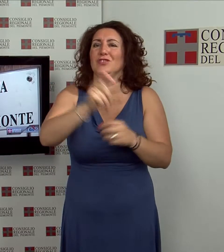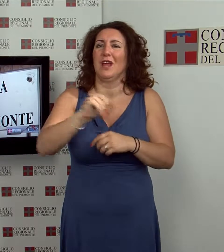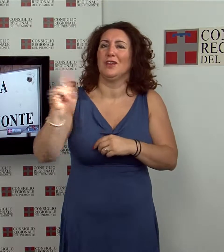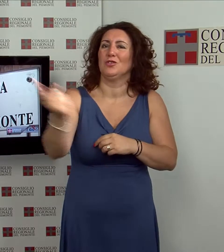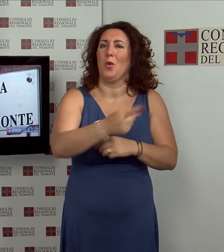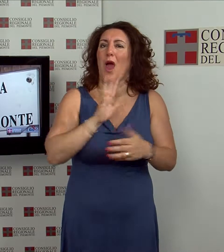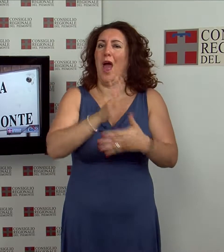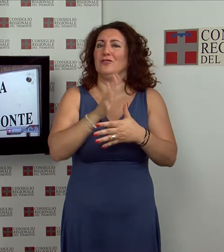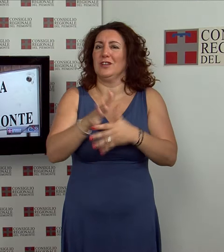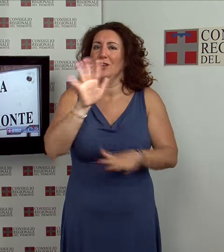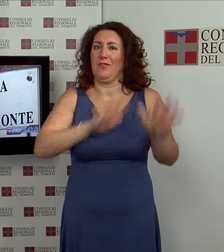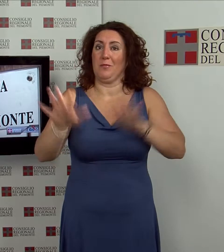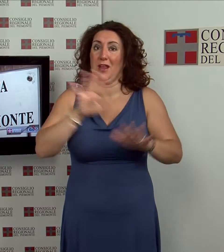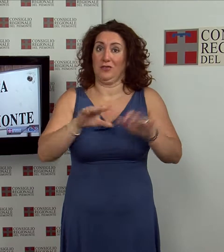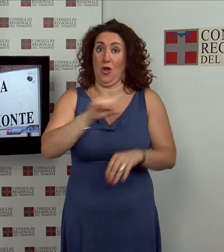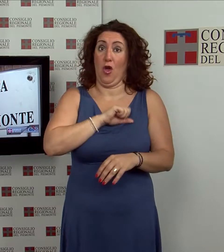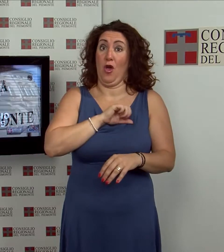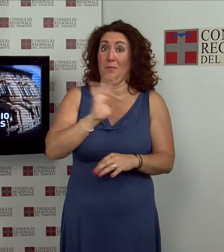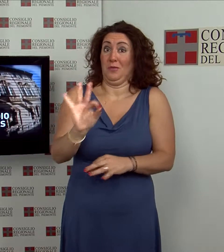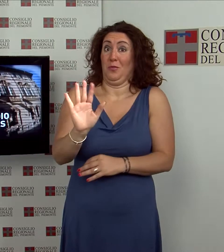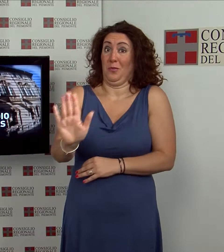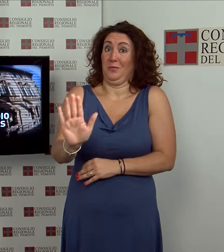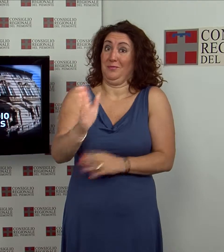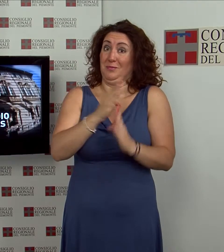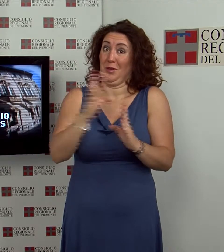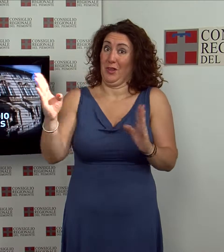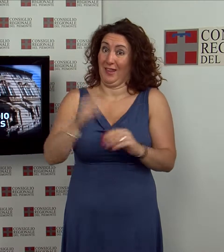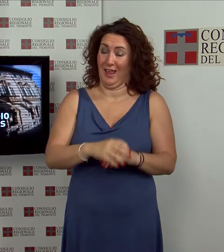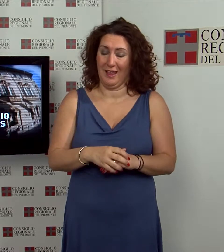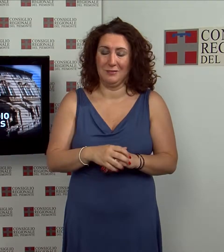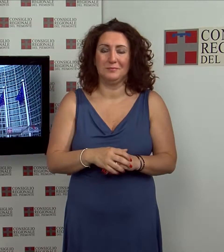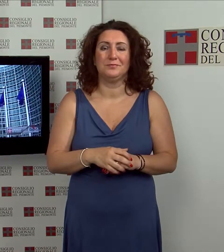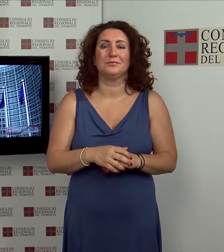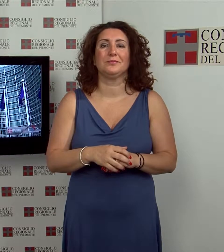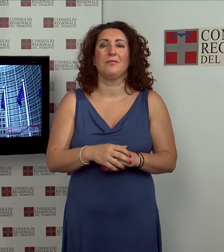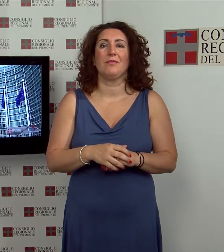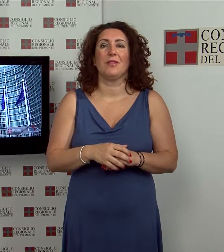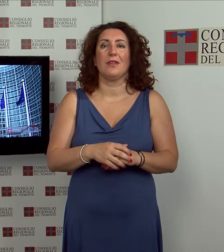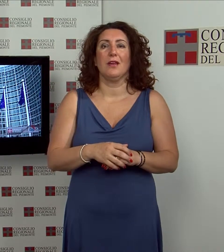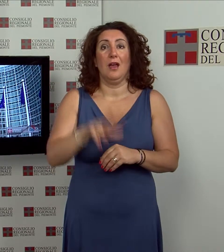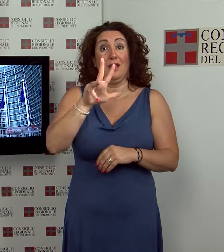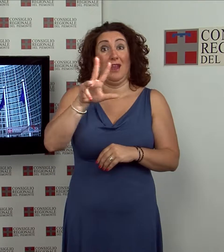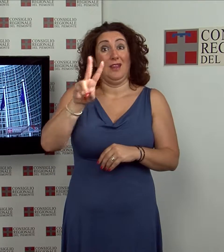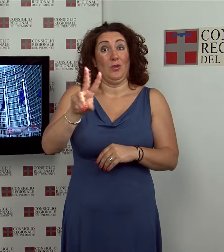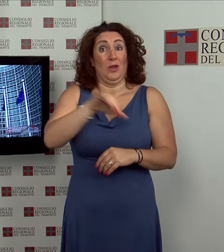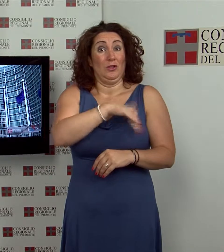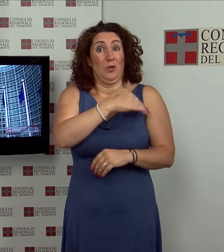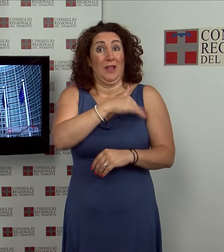compito fondamentale delle biblioteche pubbliche. Viaggio studio a Bruxelles. 32 studenti piemontesi delle scuole medie superiori